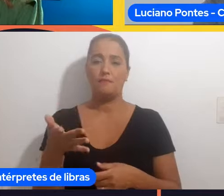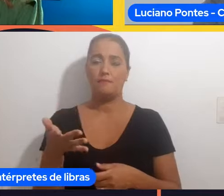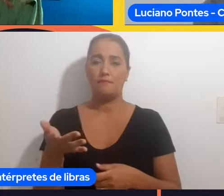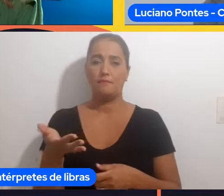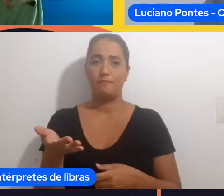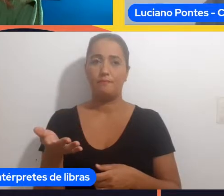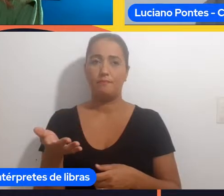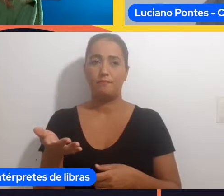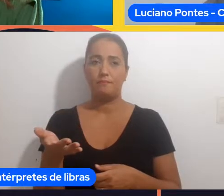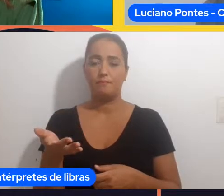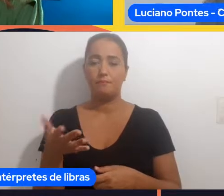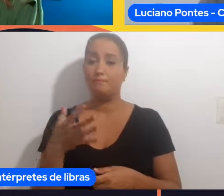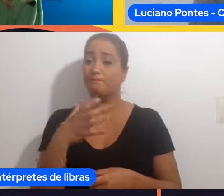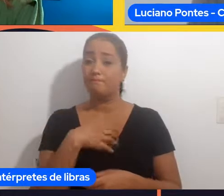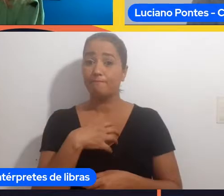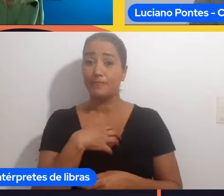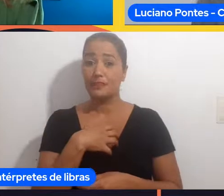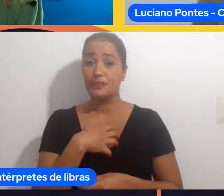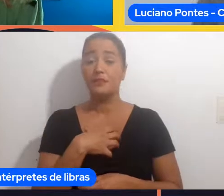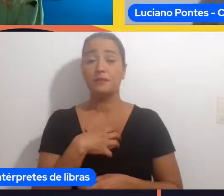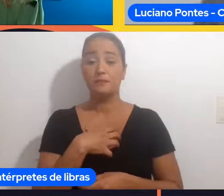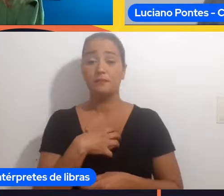eu me sentir